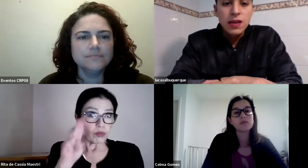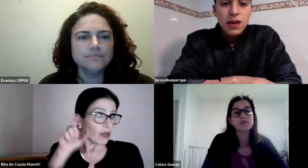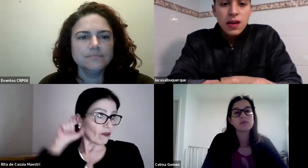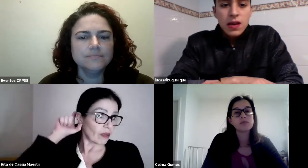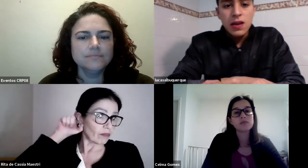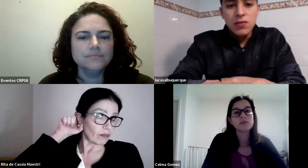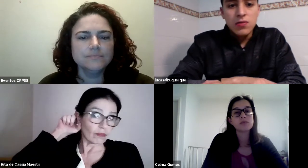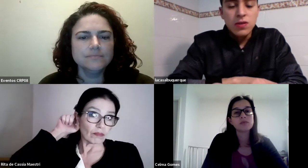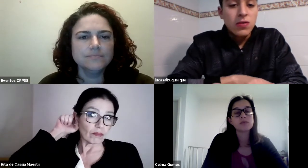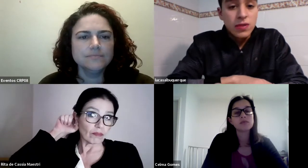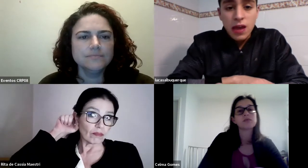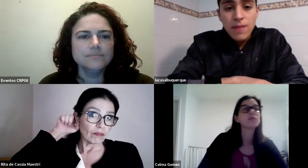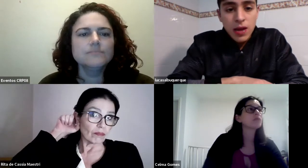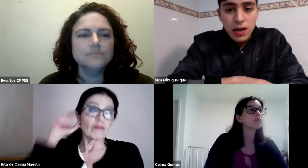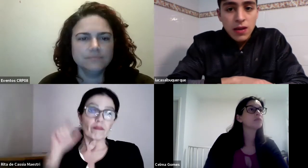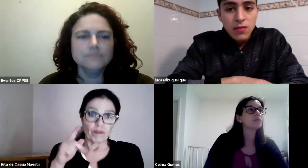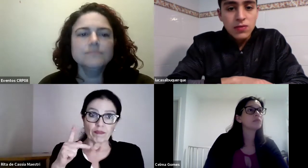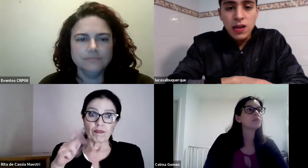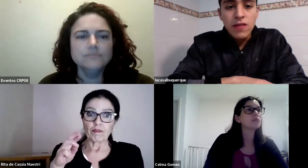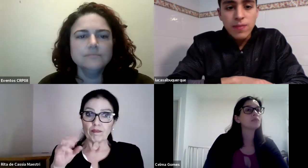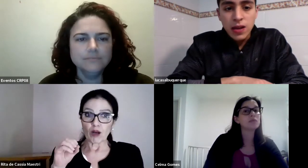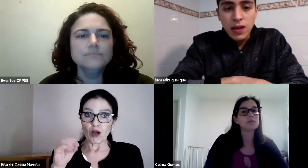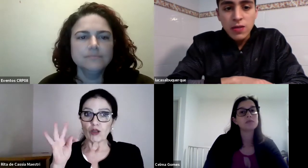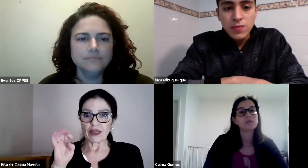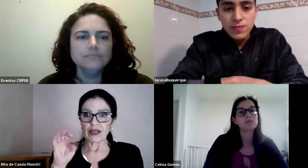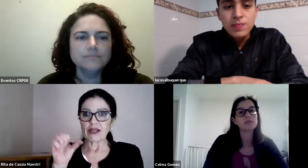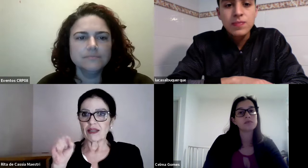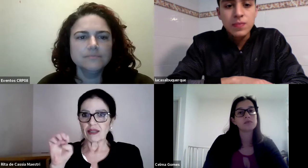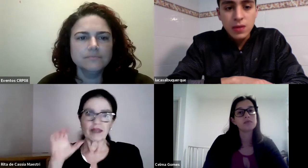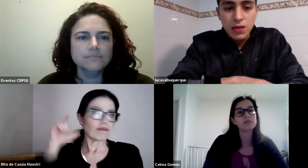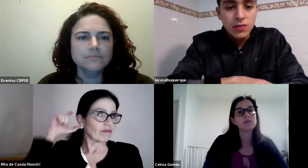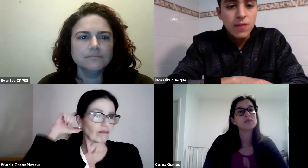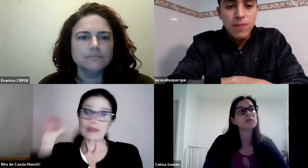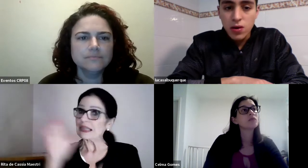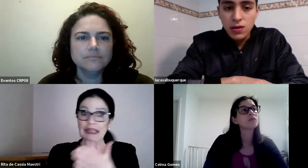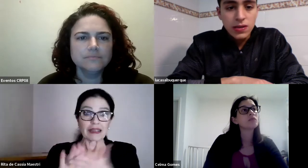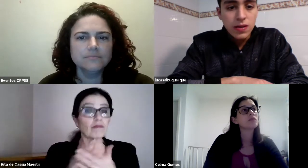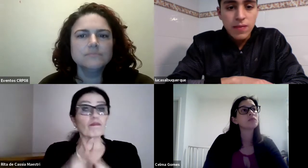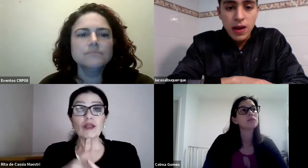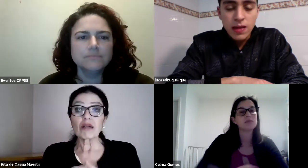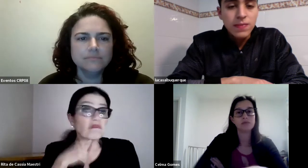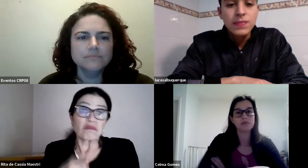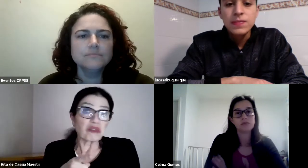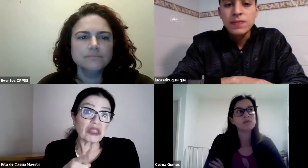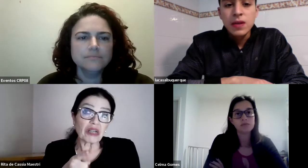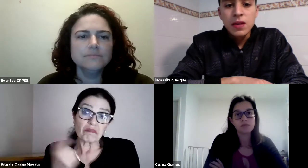dias, eu não usei aparelho, não usava aparelho, não usei prótese